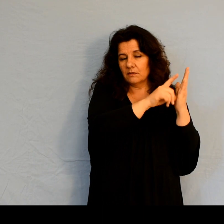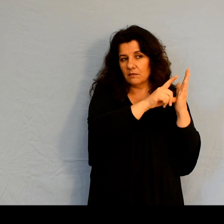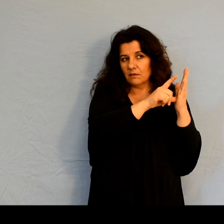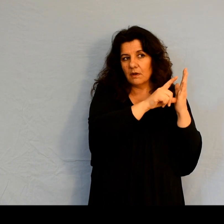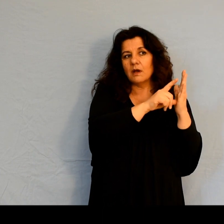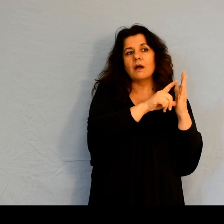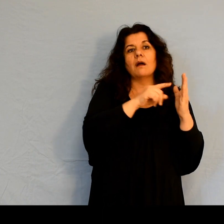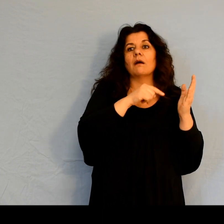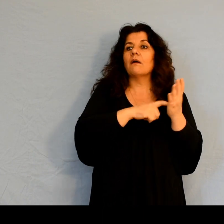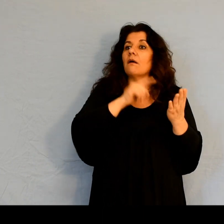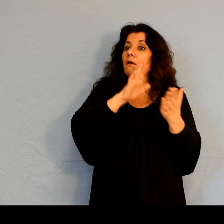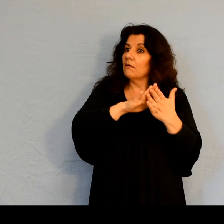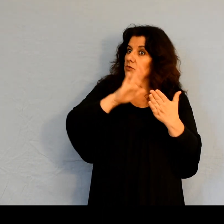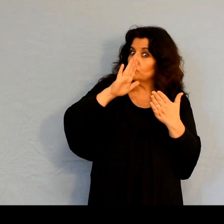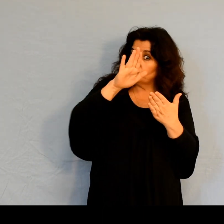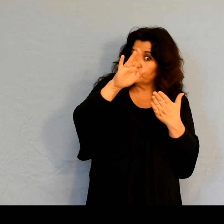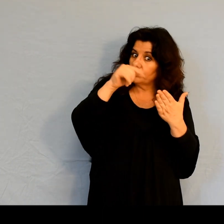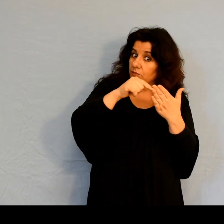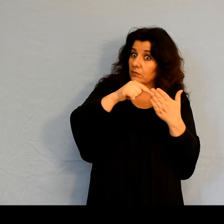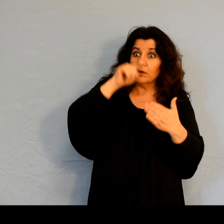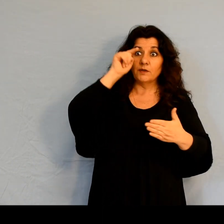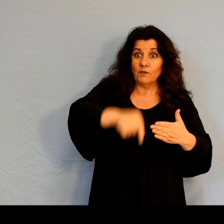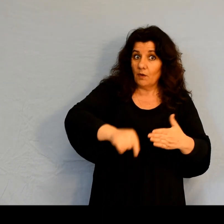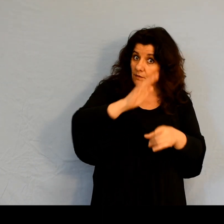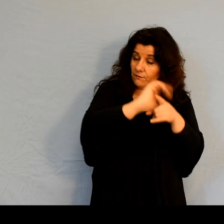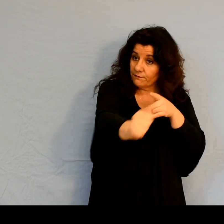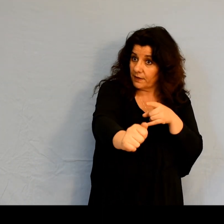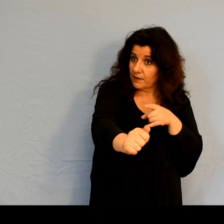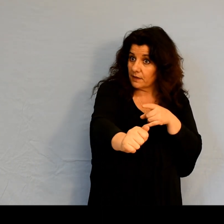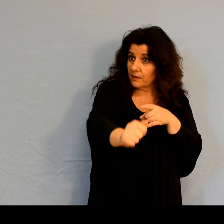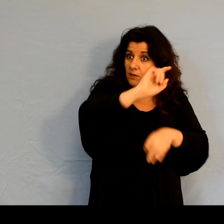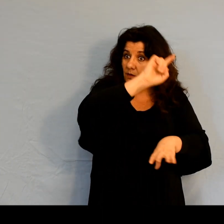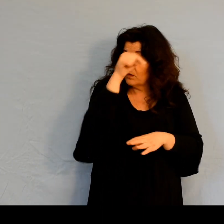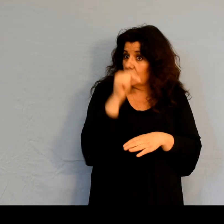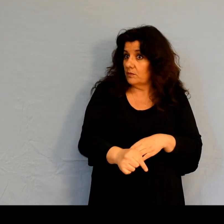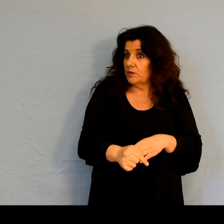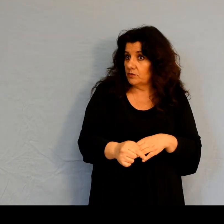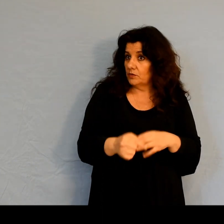serments, mais tu t'acquitteras de tes serments envers le Seigneur. »